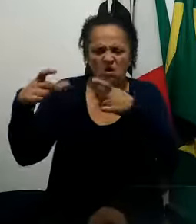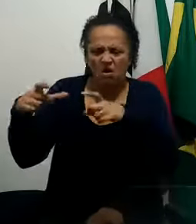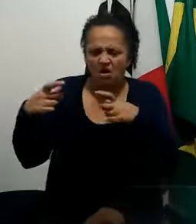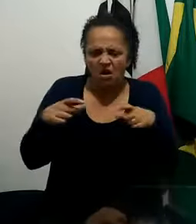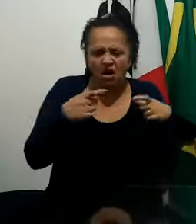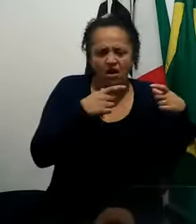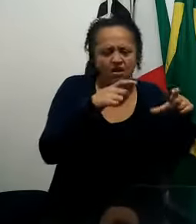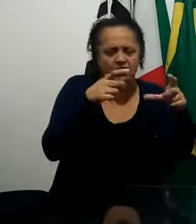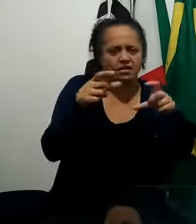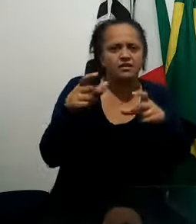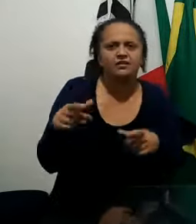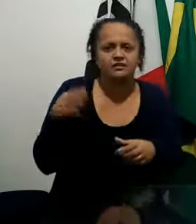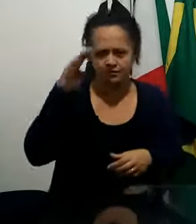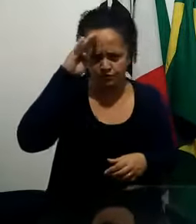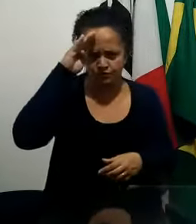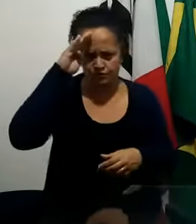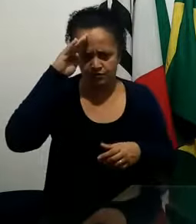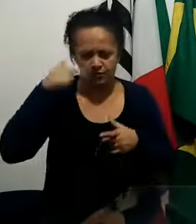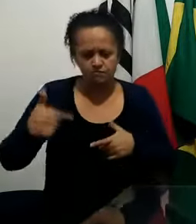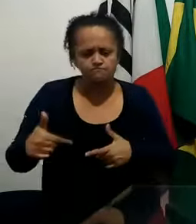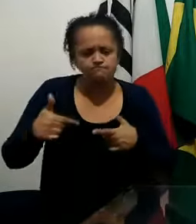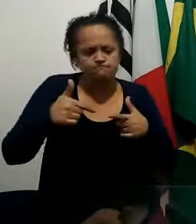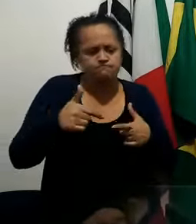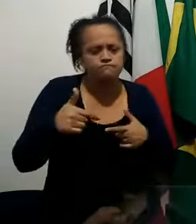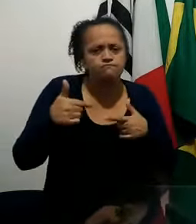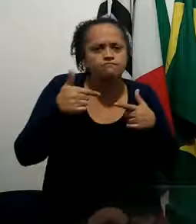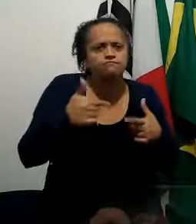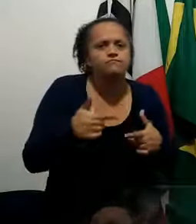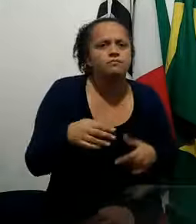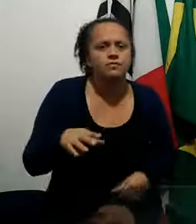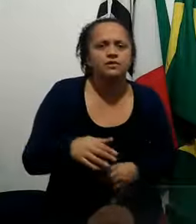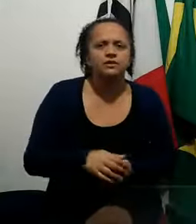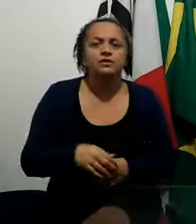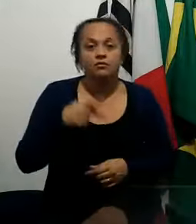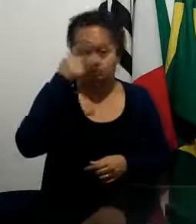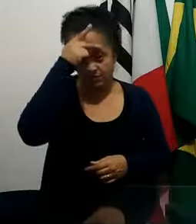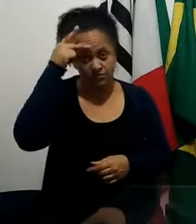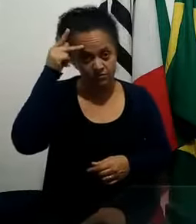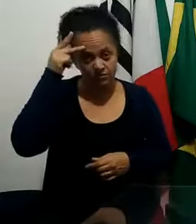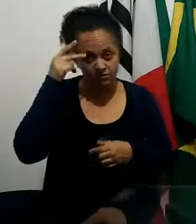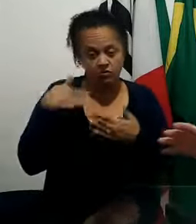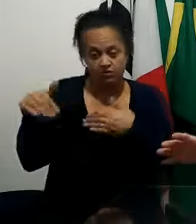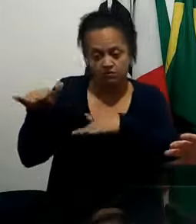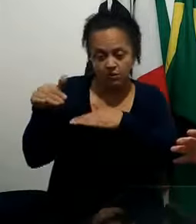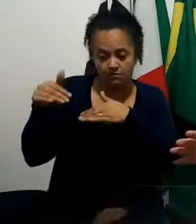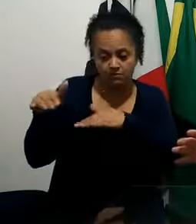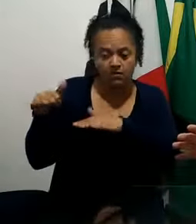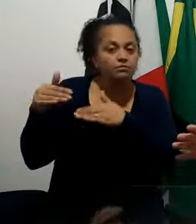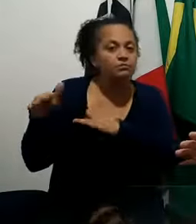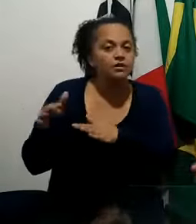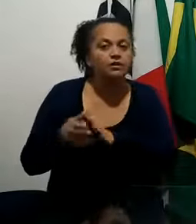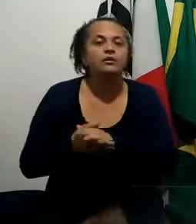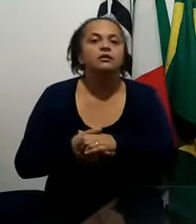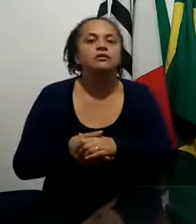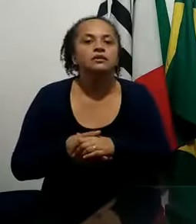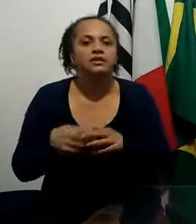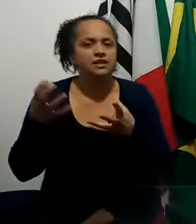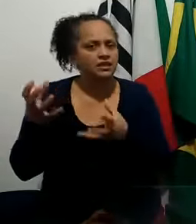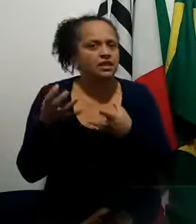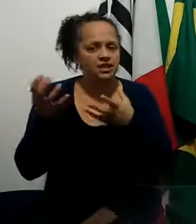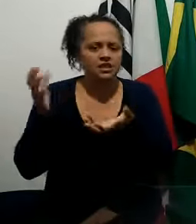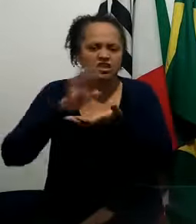aliadas ao anticristo marcharão sobre Israel, com o objetivo de destruir Israel e tomar